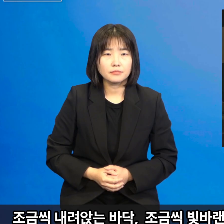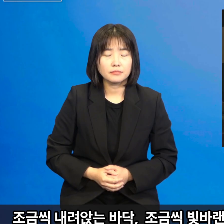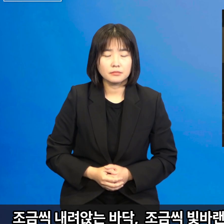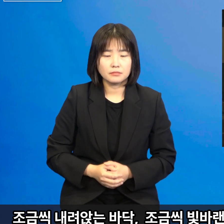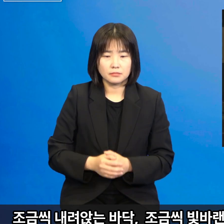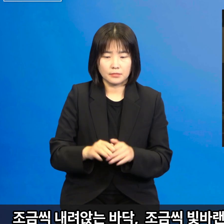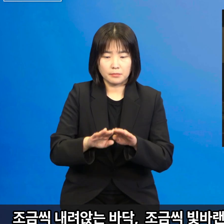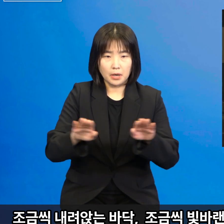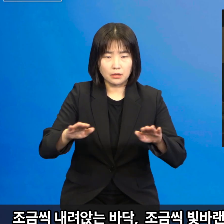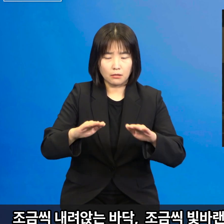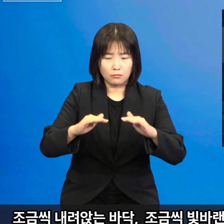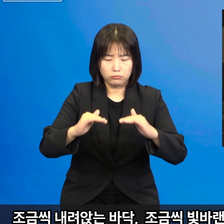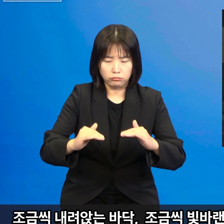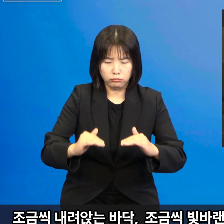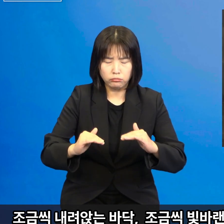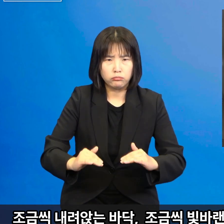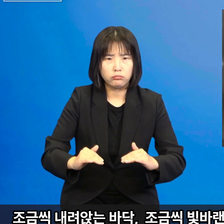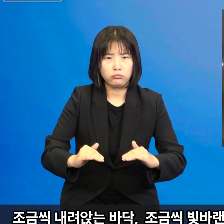조금씩 내려앉는 바닥,